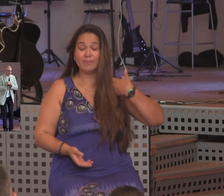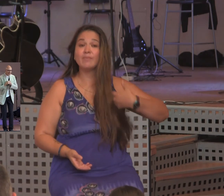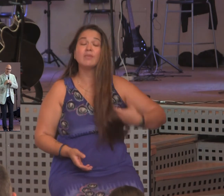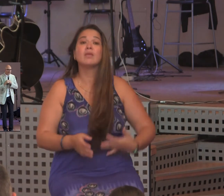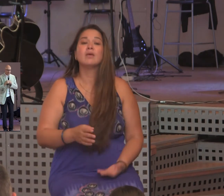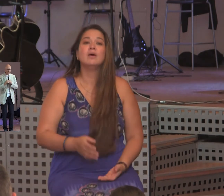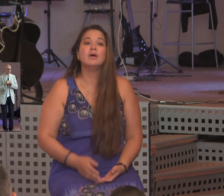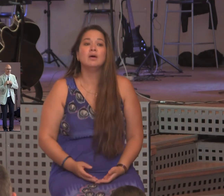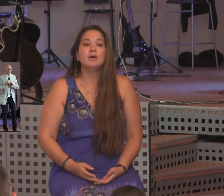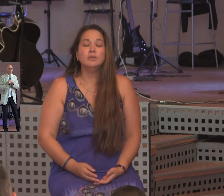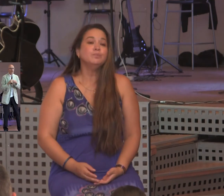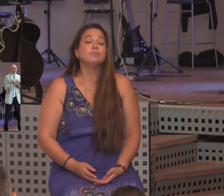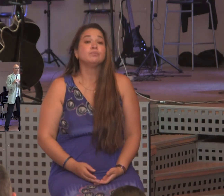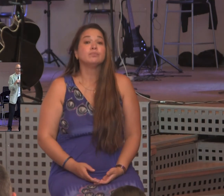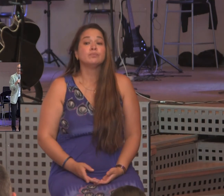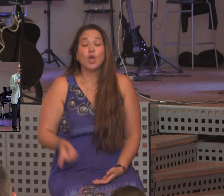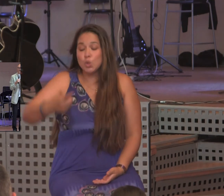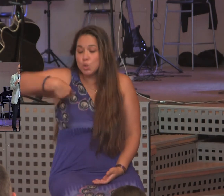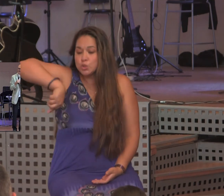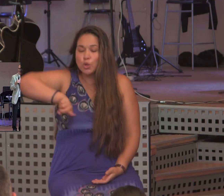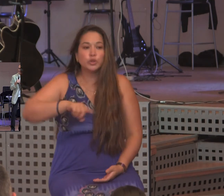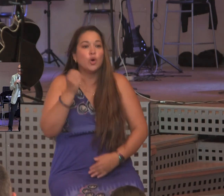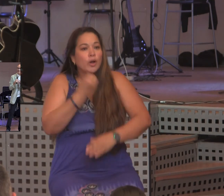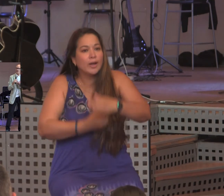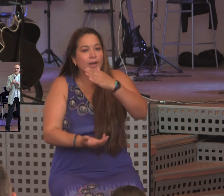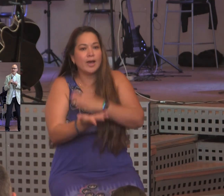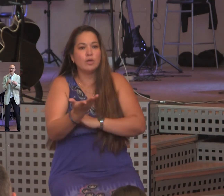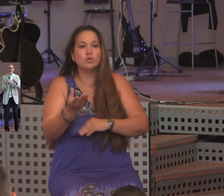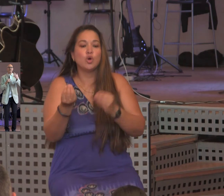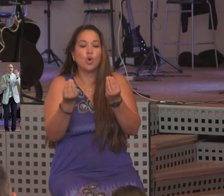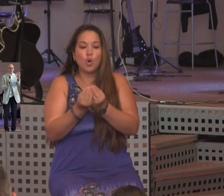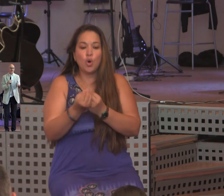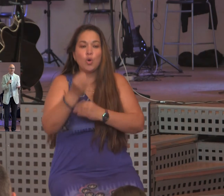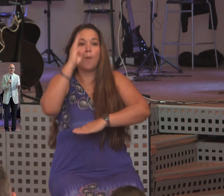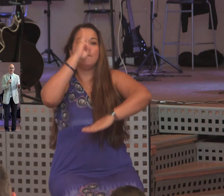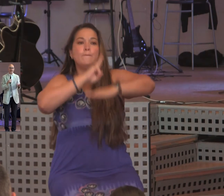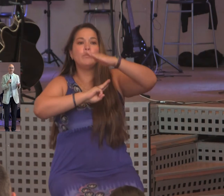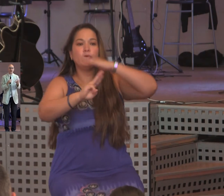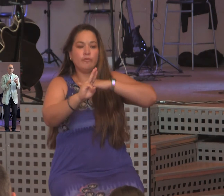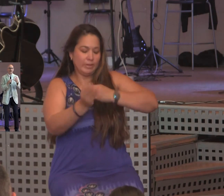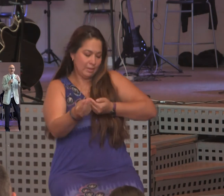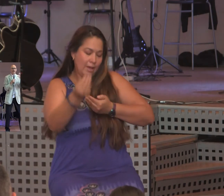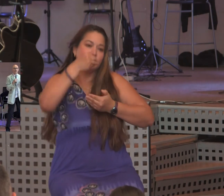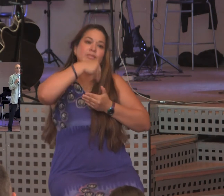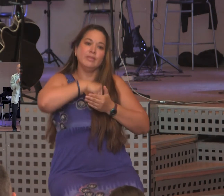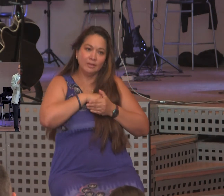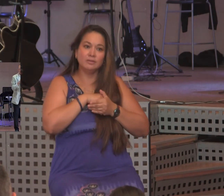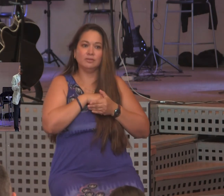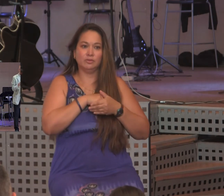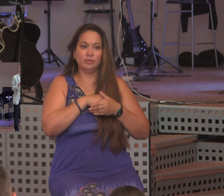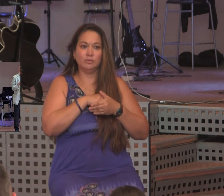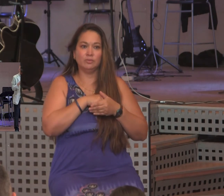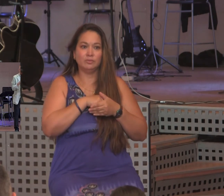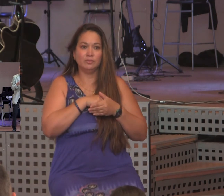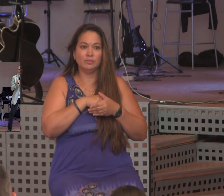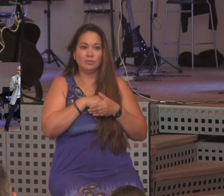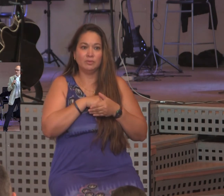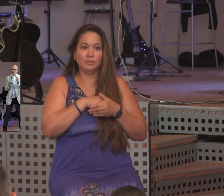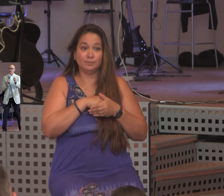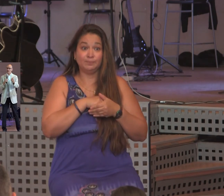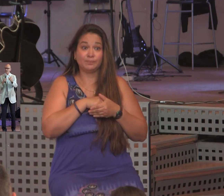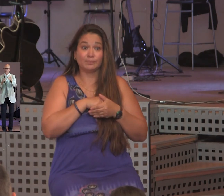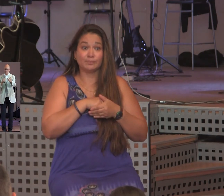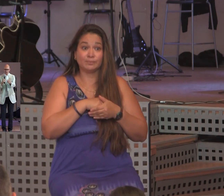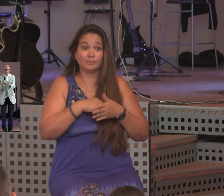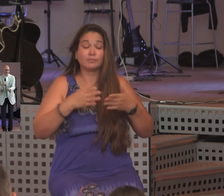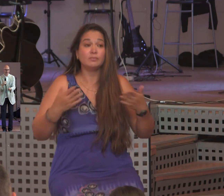El profeta que llevamos dentro no ha sido diseñado para vivir en un ambiente donde todo lo tengo que entender, todo